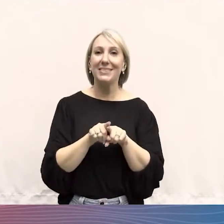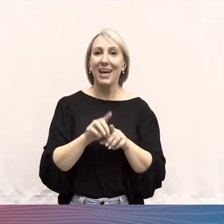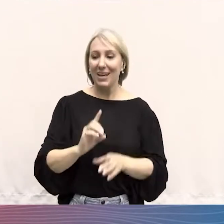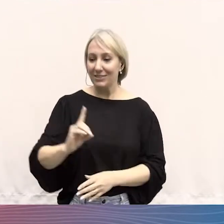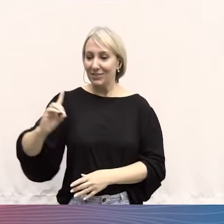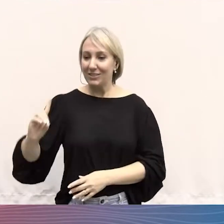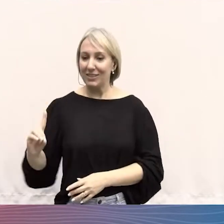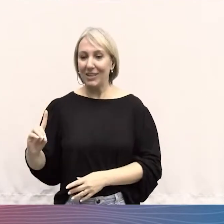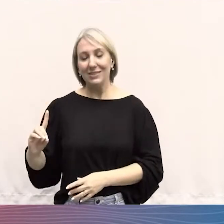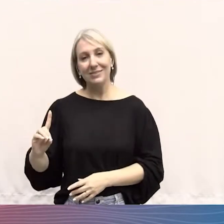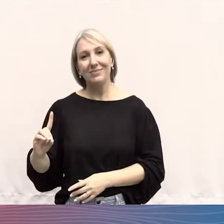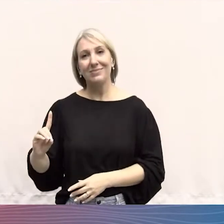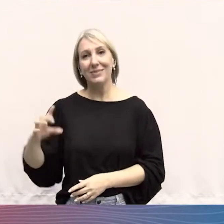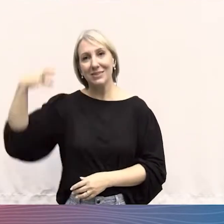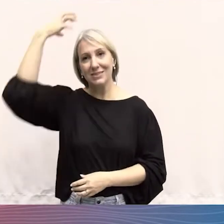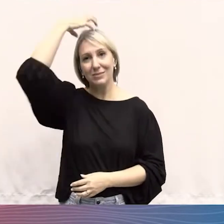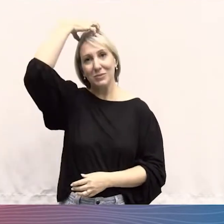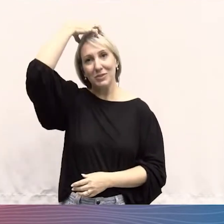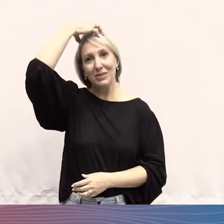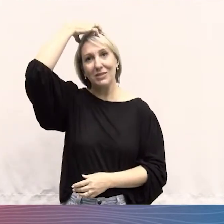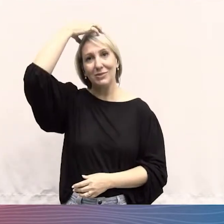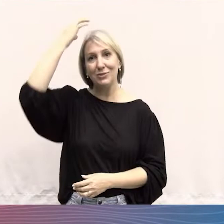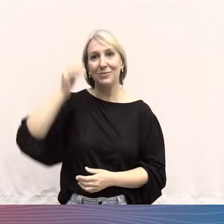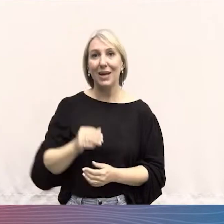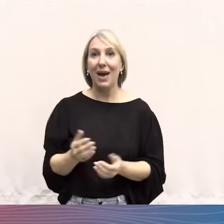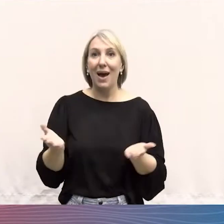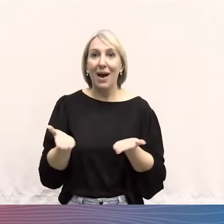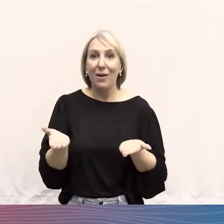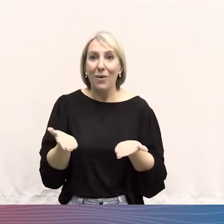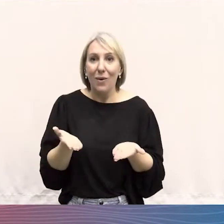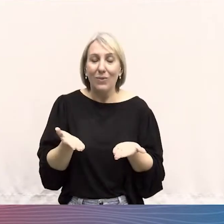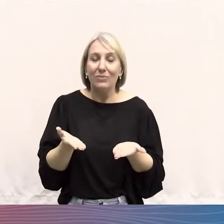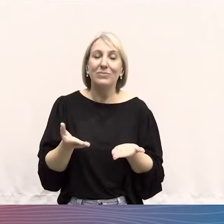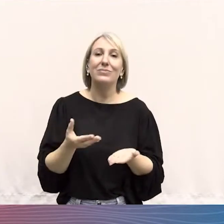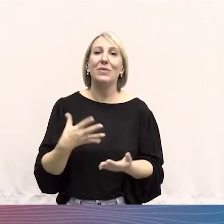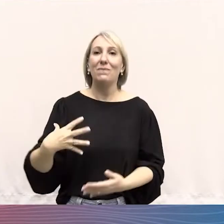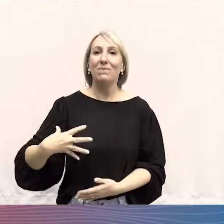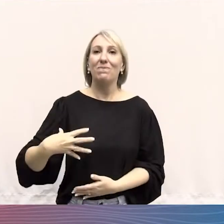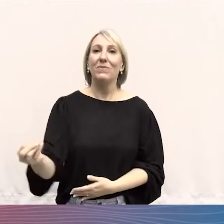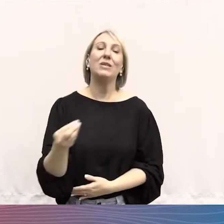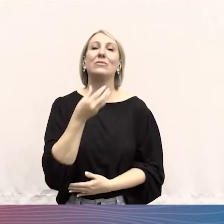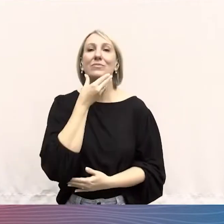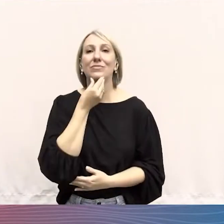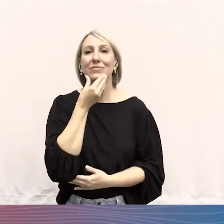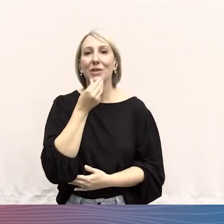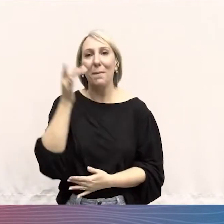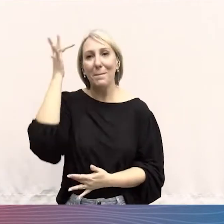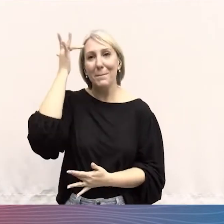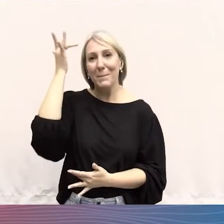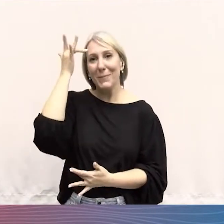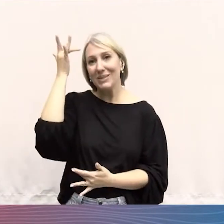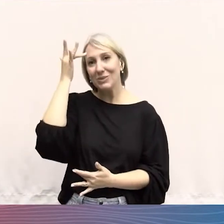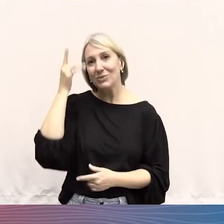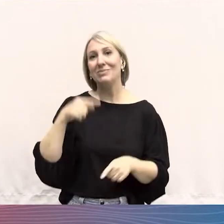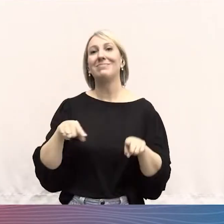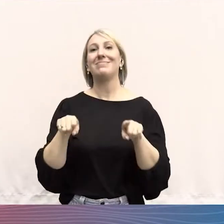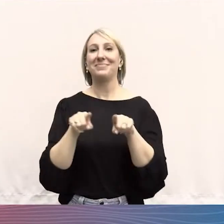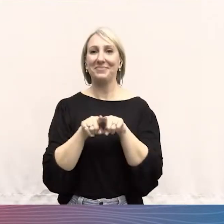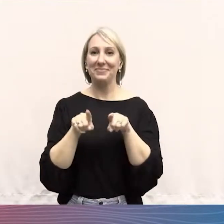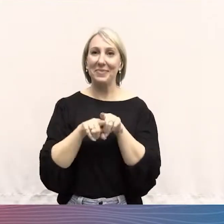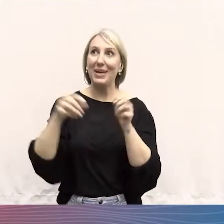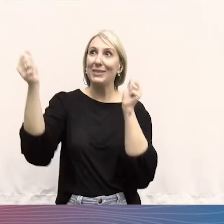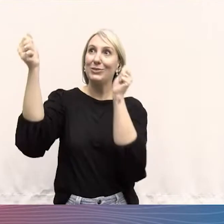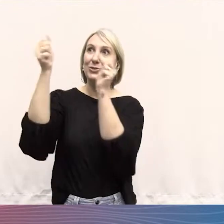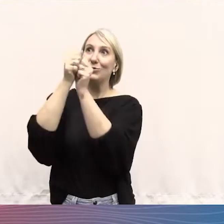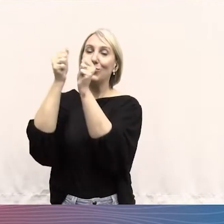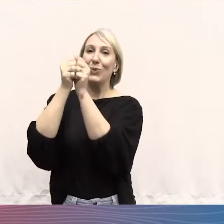ele esse filho varão no trono. Então, imagina, no